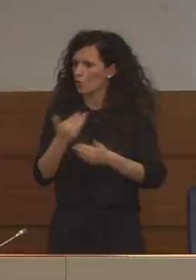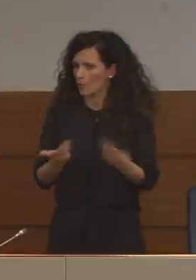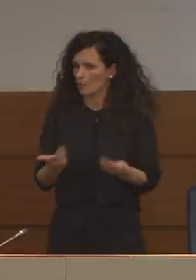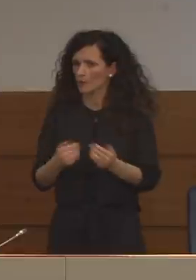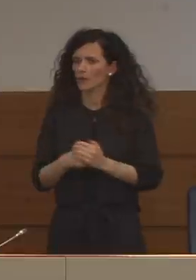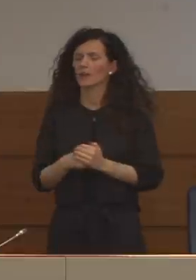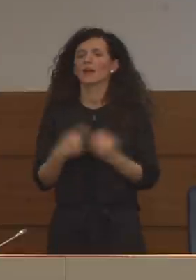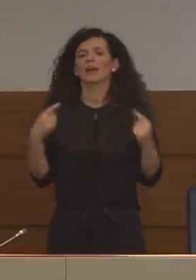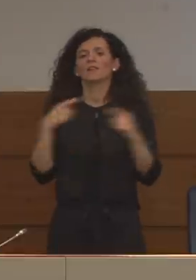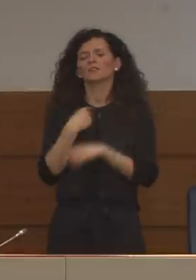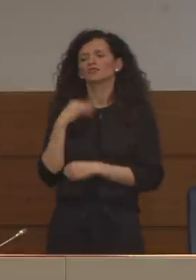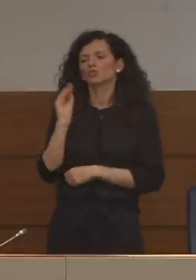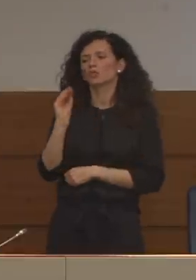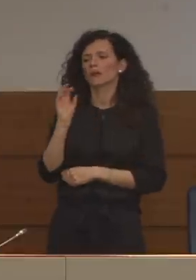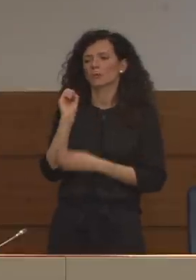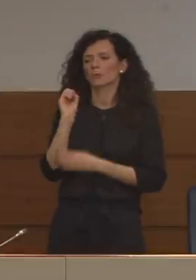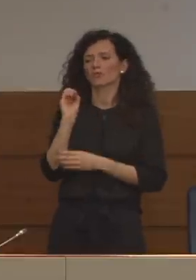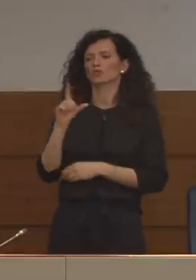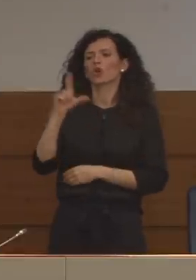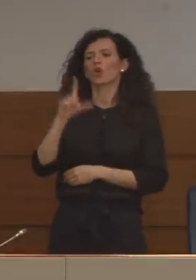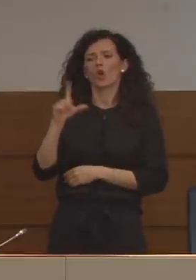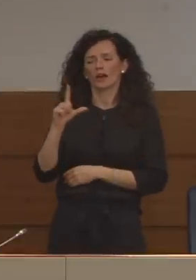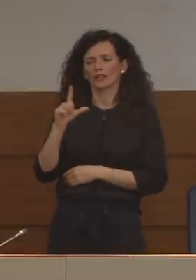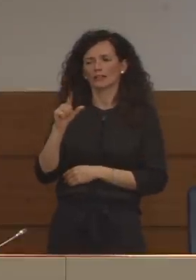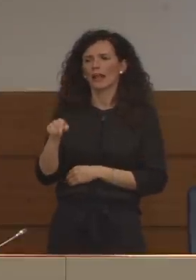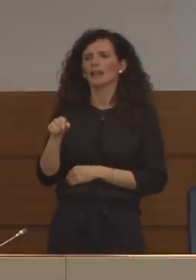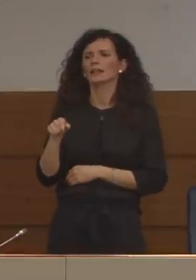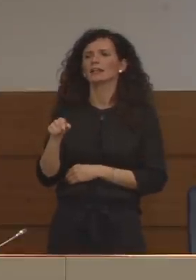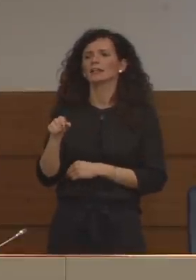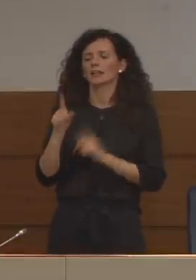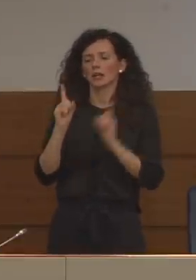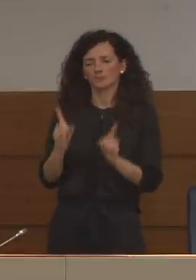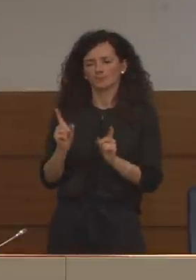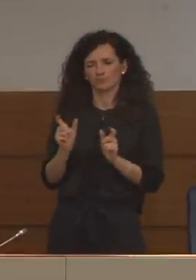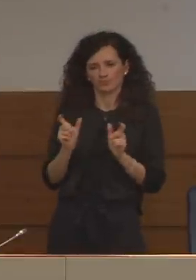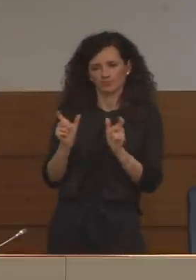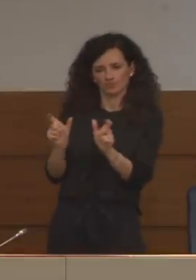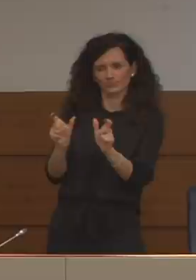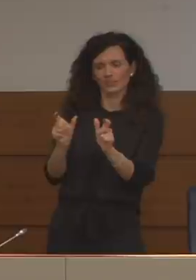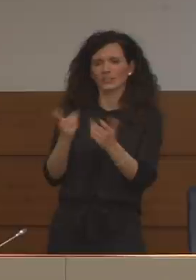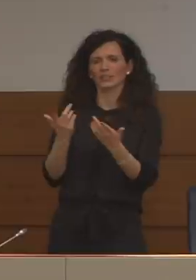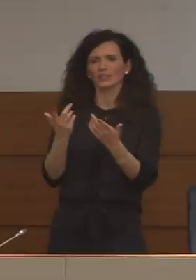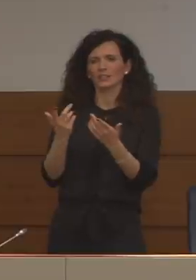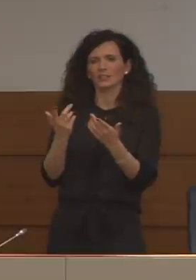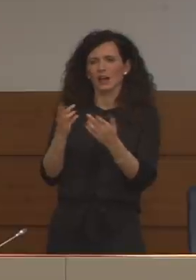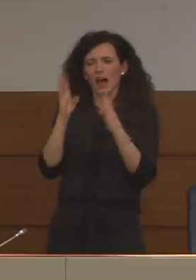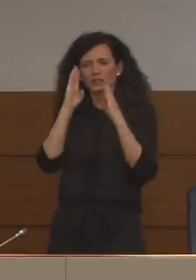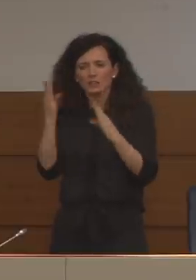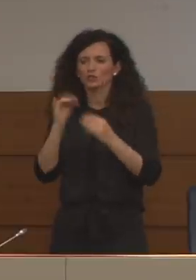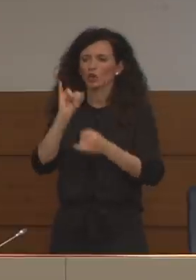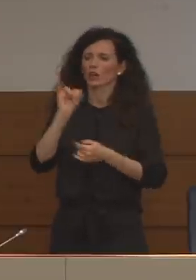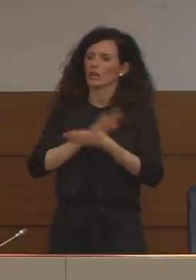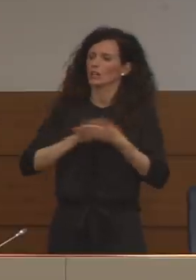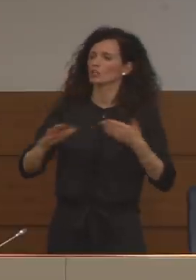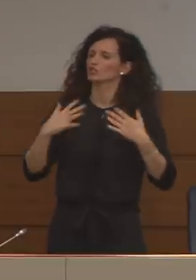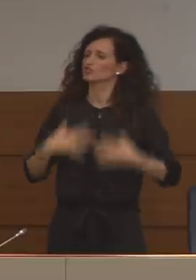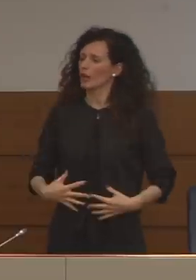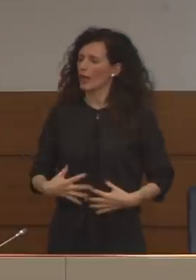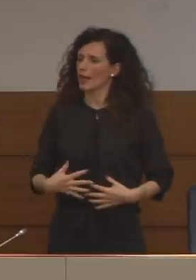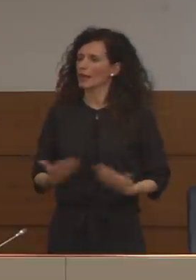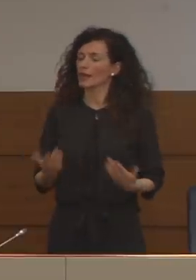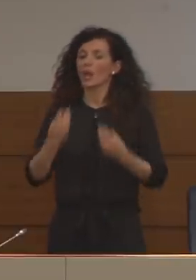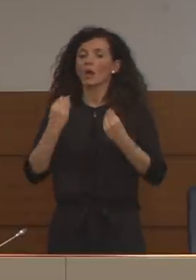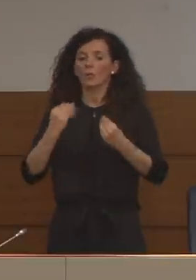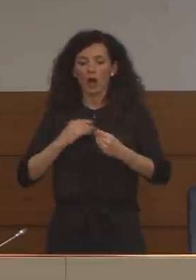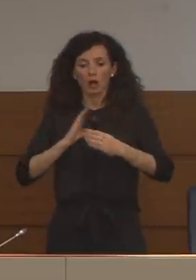al professor locatelli ha rispetto a queste misure come dire di igiene che le persone chiedono sempre prima di